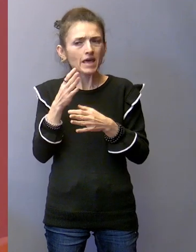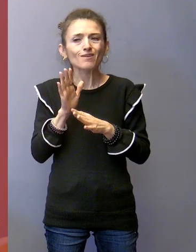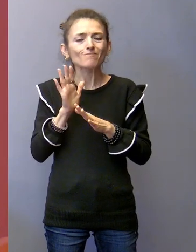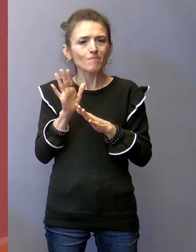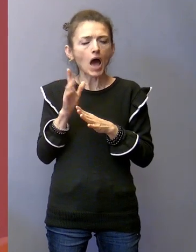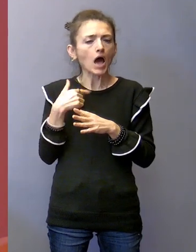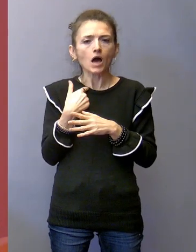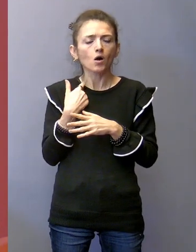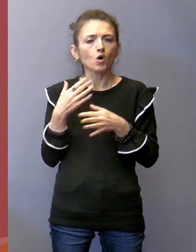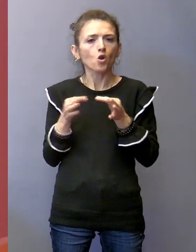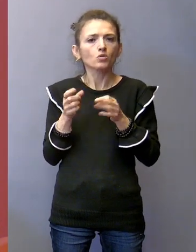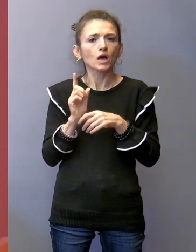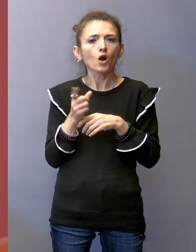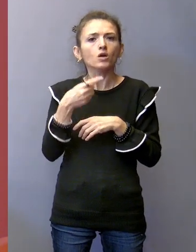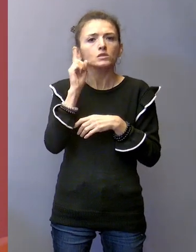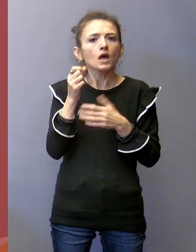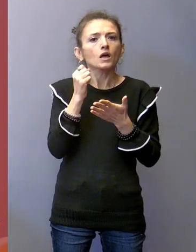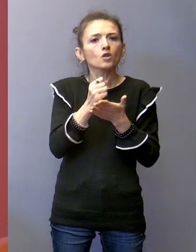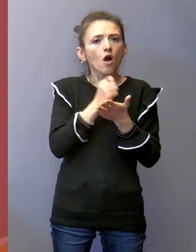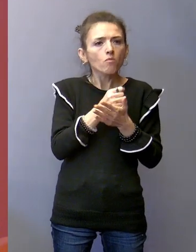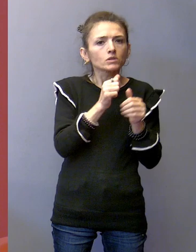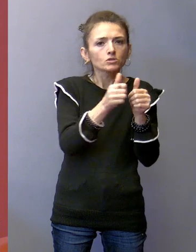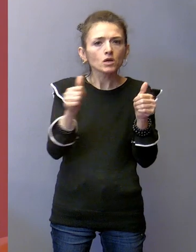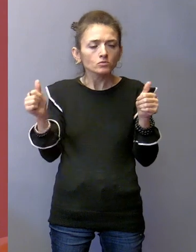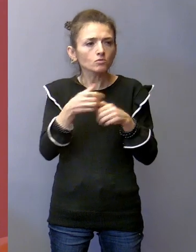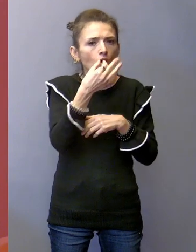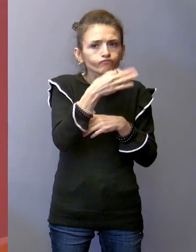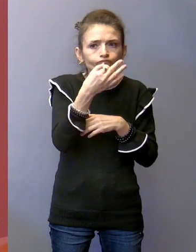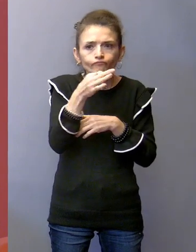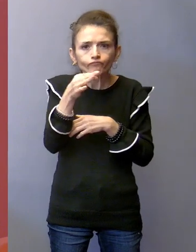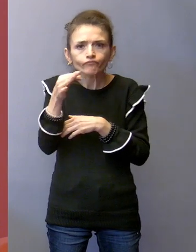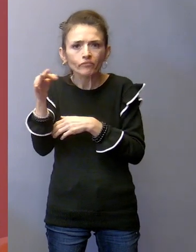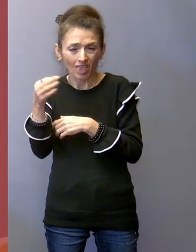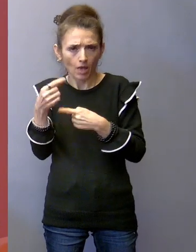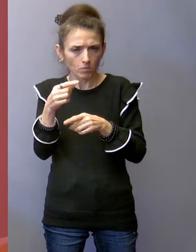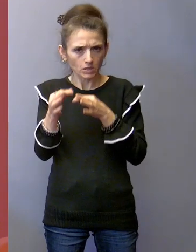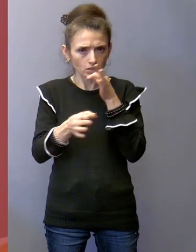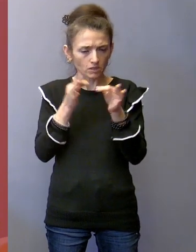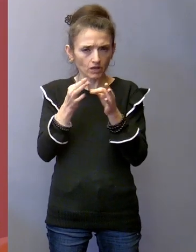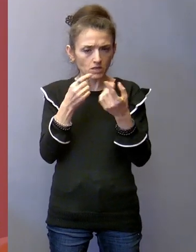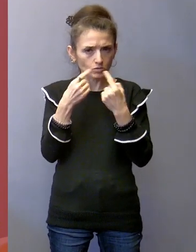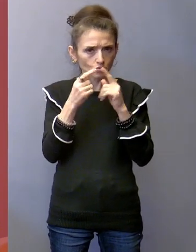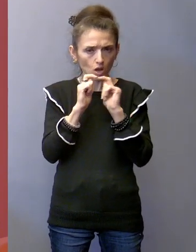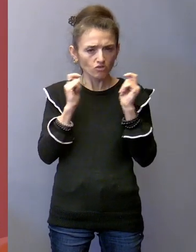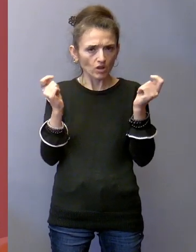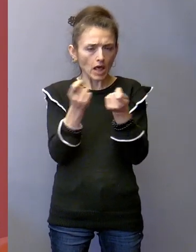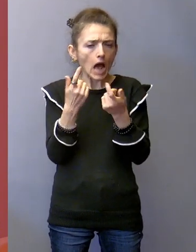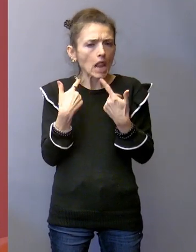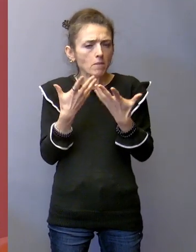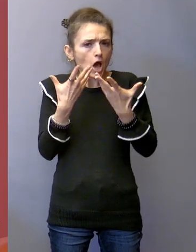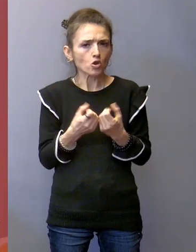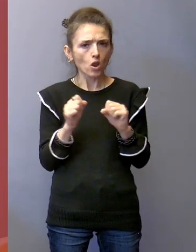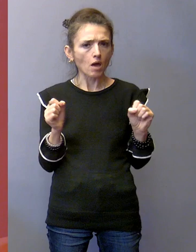merito della delibera anche il rapporto i documenti andiamo in discussione generale che non è ammessa quindi chiedo o mi si spiega